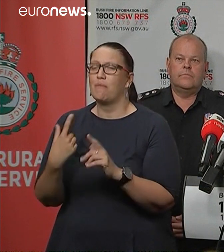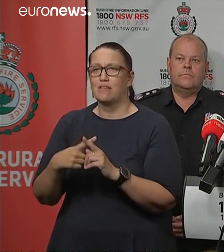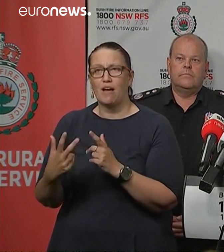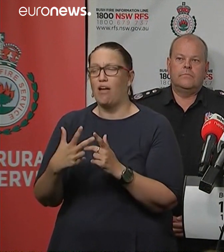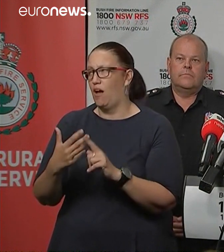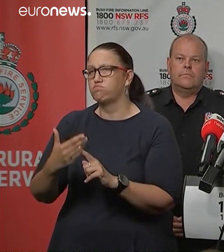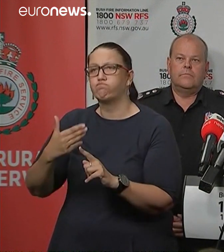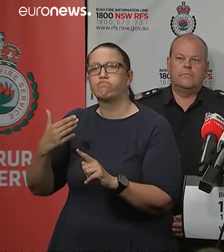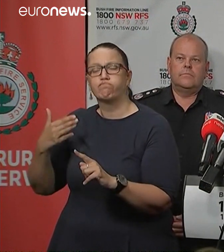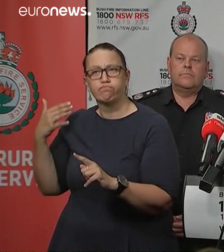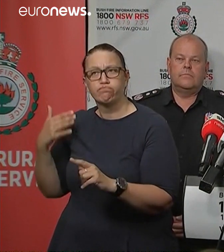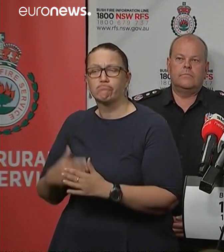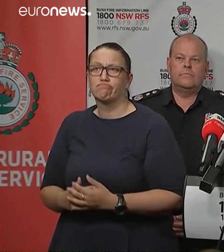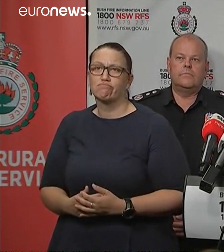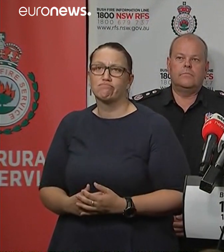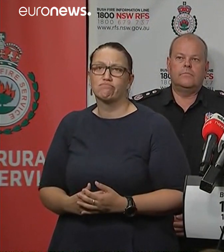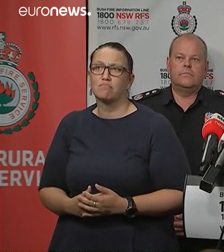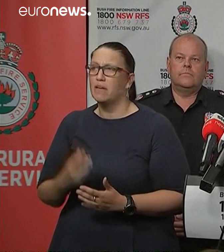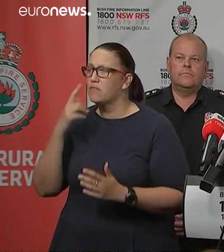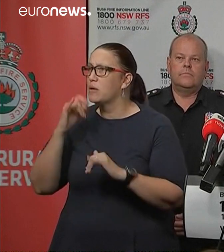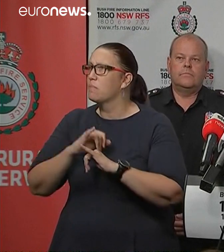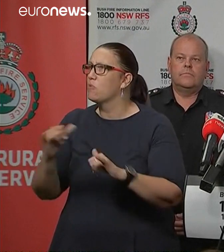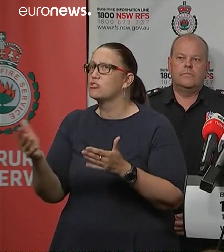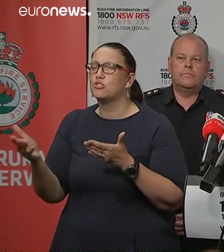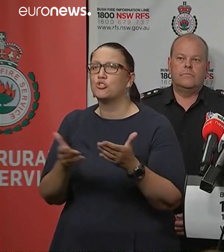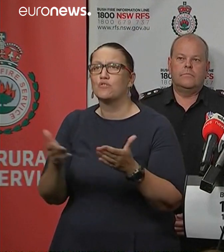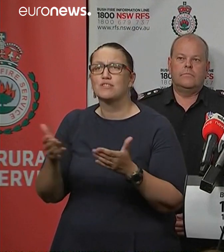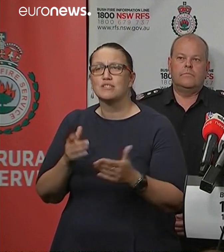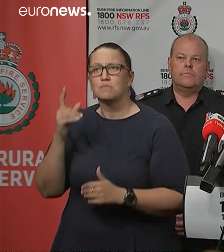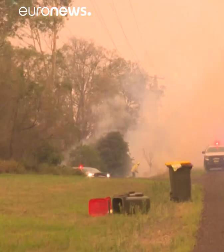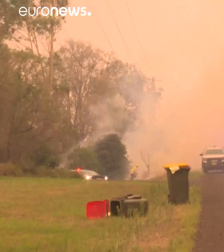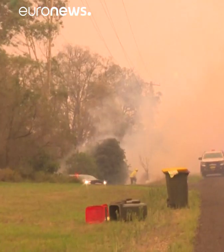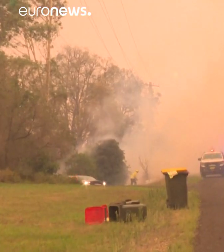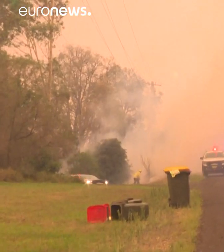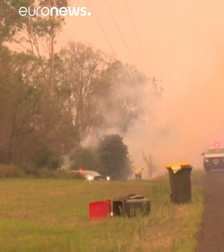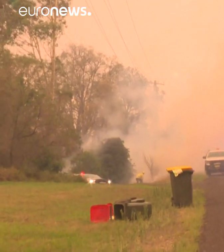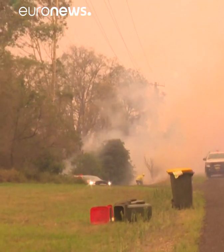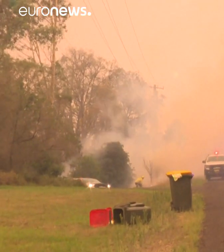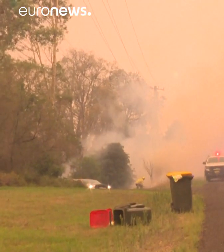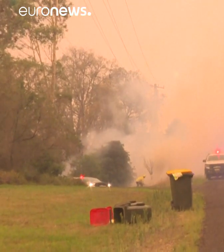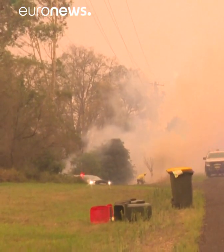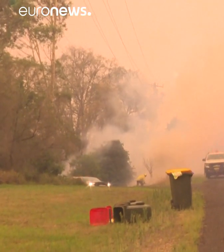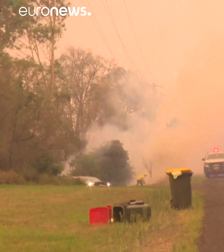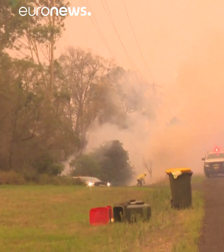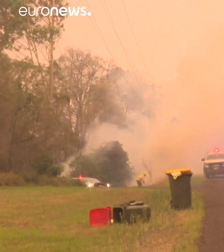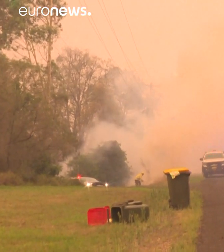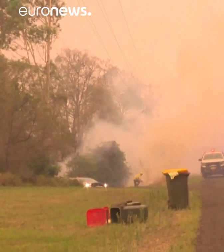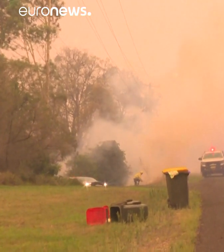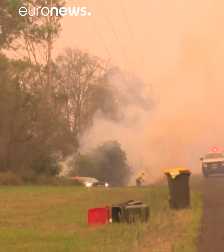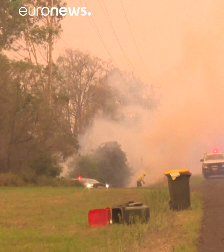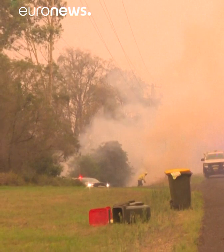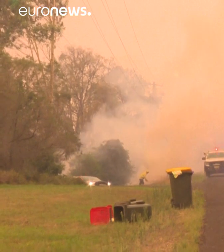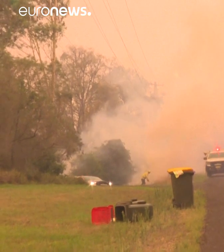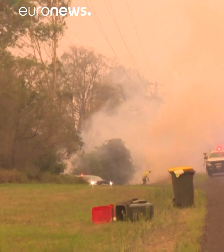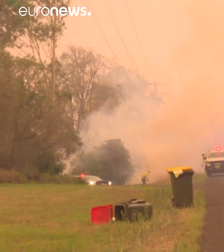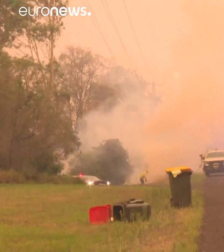die Einsatzkräfte der verschiedenen Organisationen täglich auf sich nehmen. Die genaue Ursache für das Unglück ist noch unklar. Zu